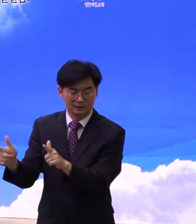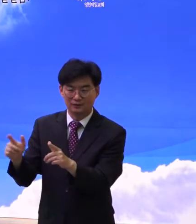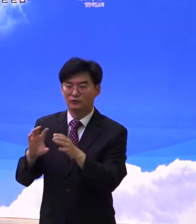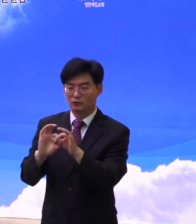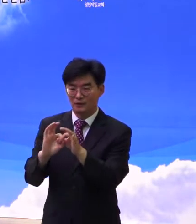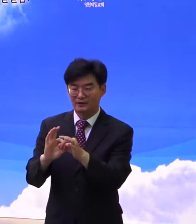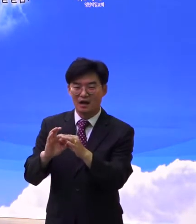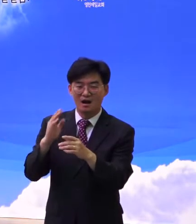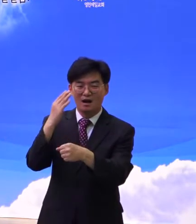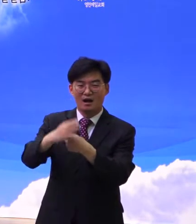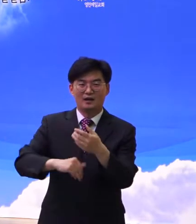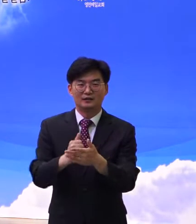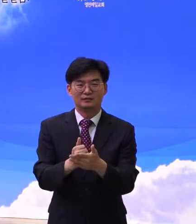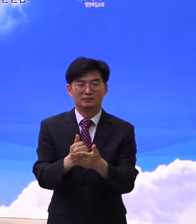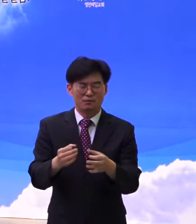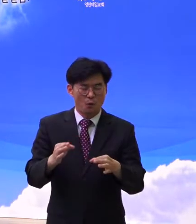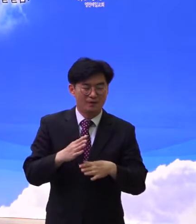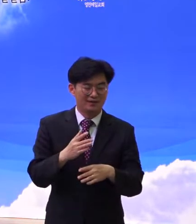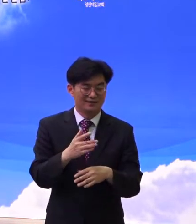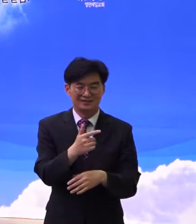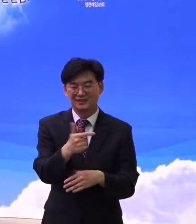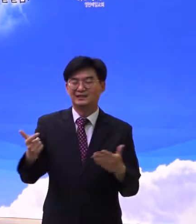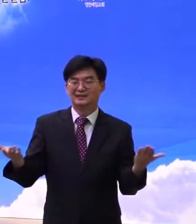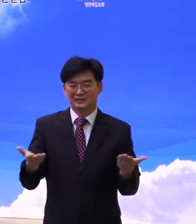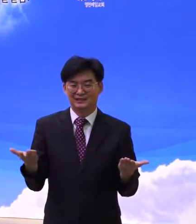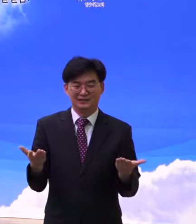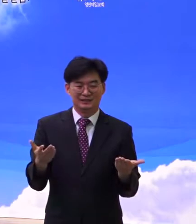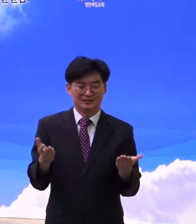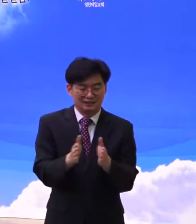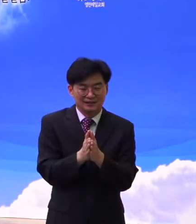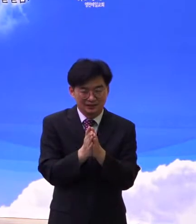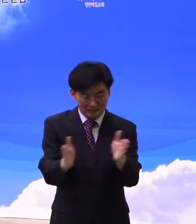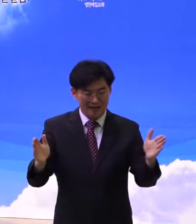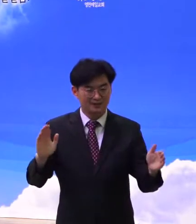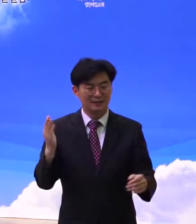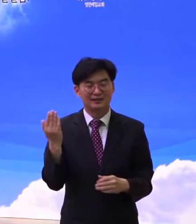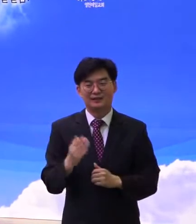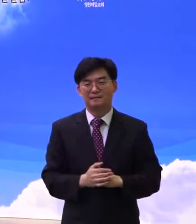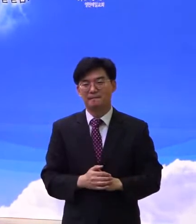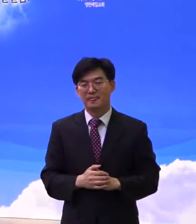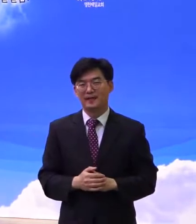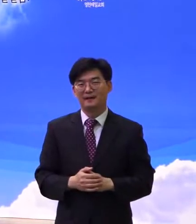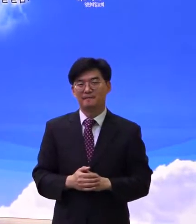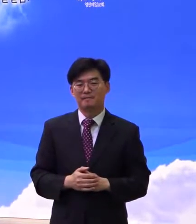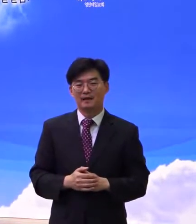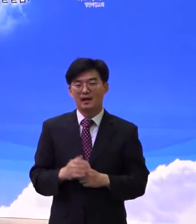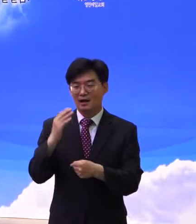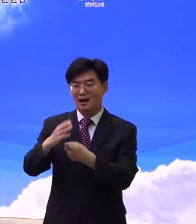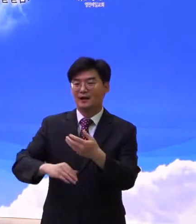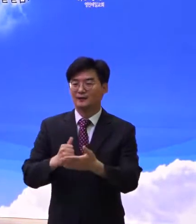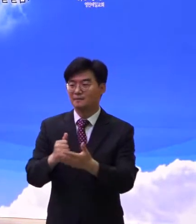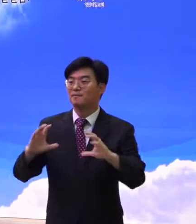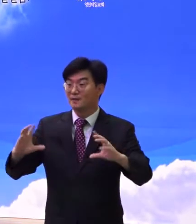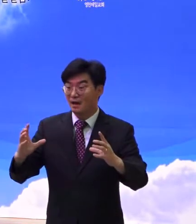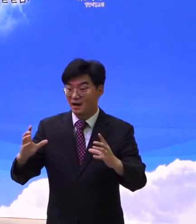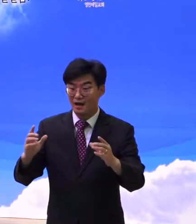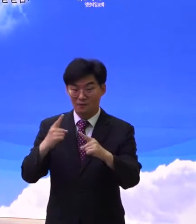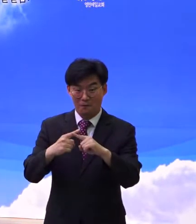하나님의 놀라운 큰 일이 이 땅 가운데 펼쳐졌습니다. 그렇게 하나님 나라는 확장되어